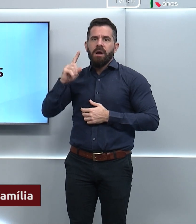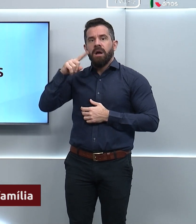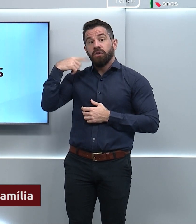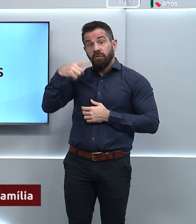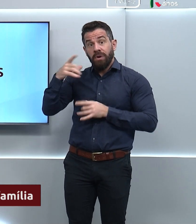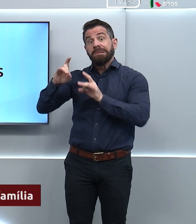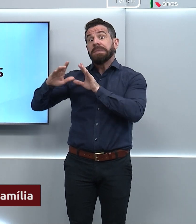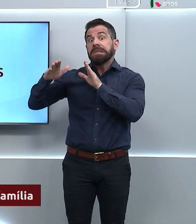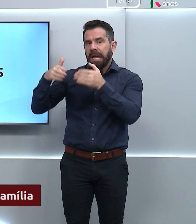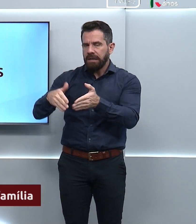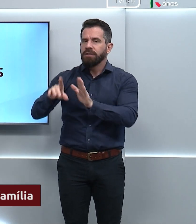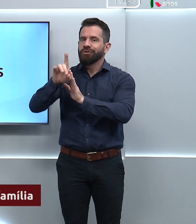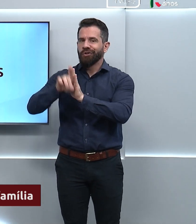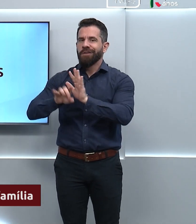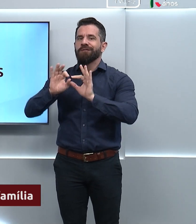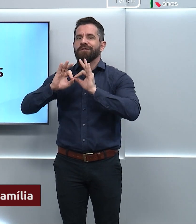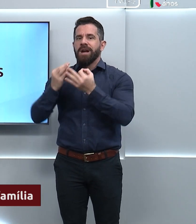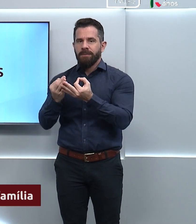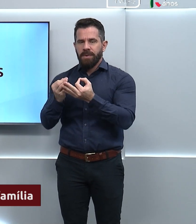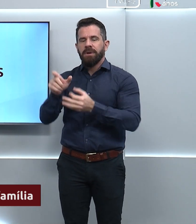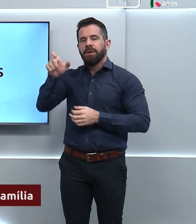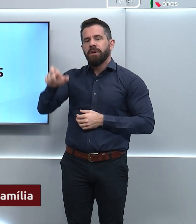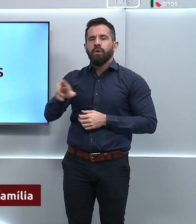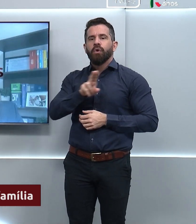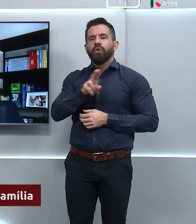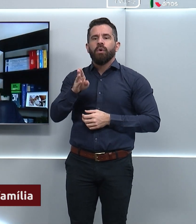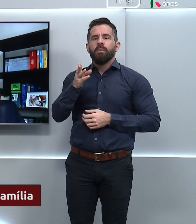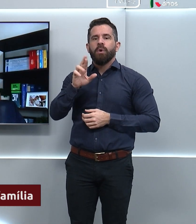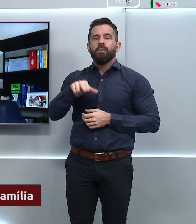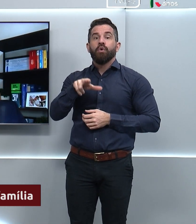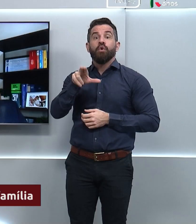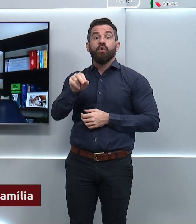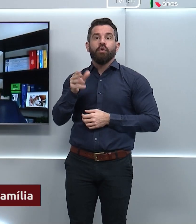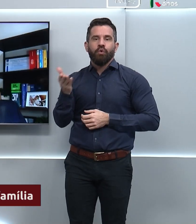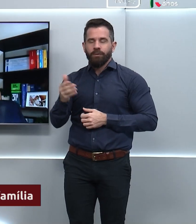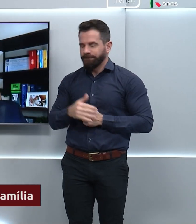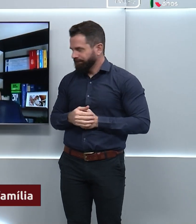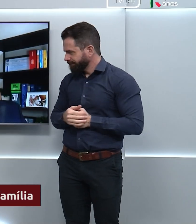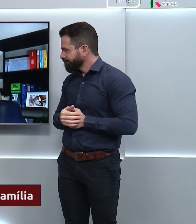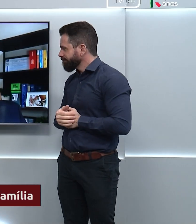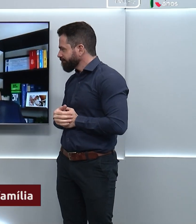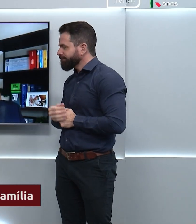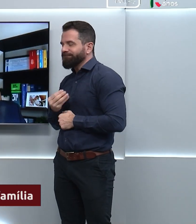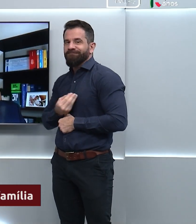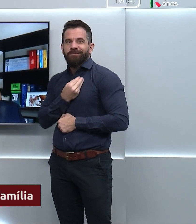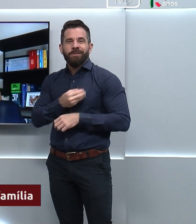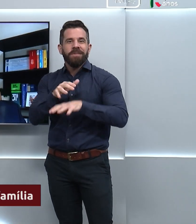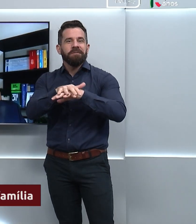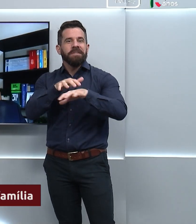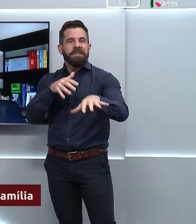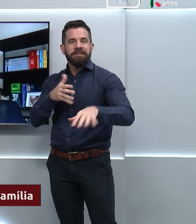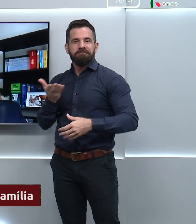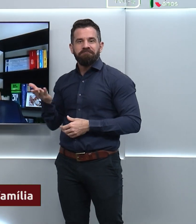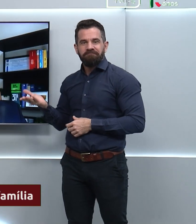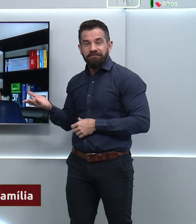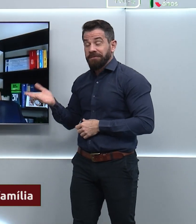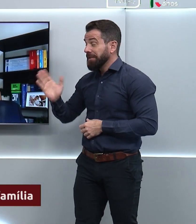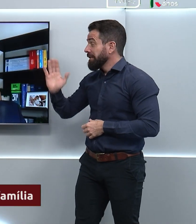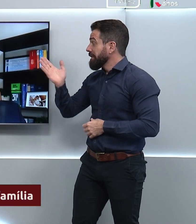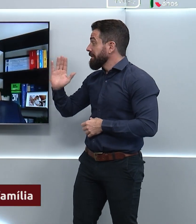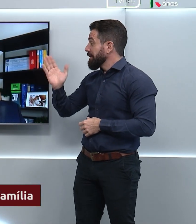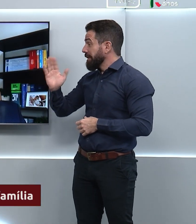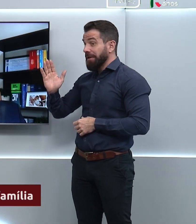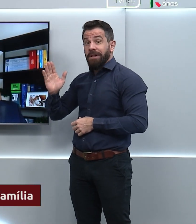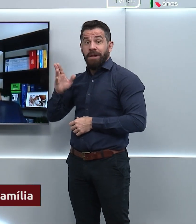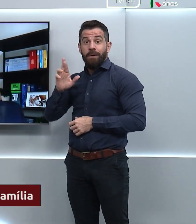advogado especialista em direito da família, o Bruno Naide. Ele vai aparecer? Já aparece aqui de forma remota para conversar com a gente. Olá, doutor